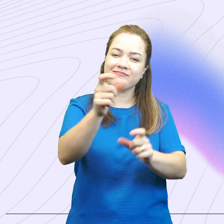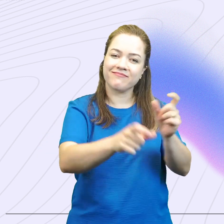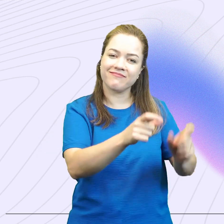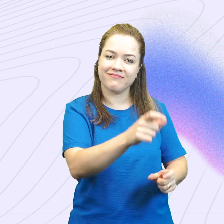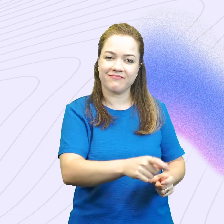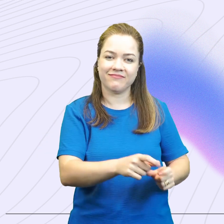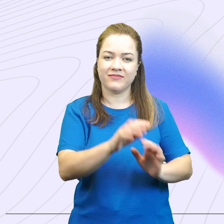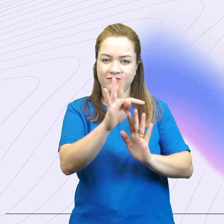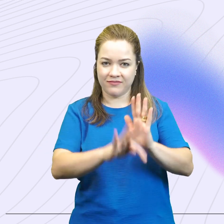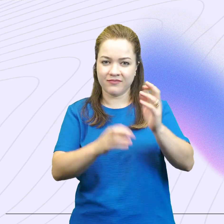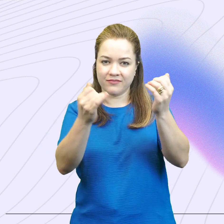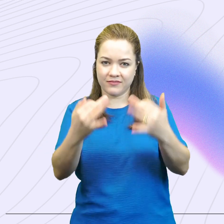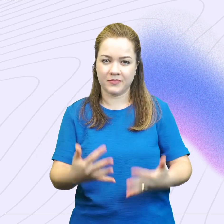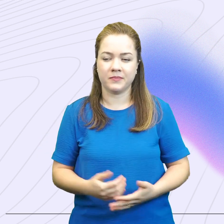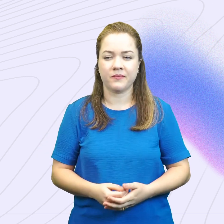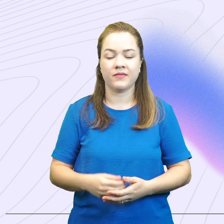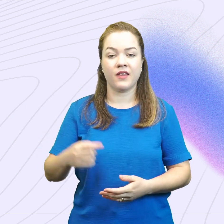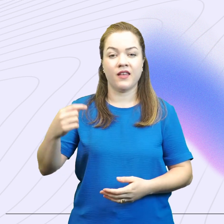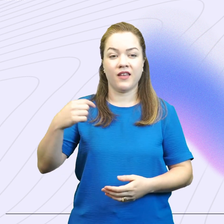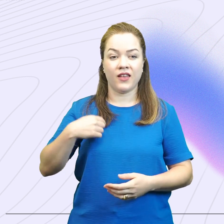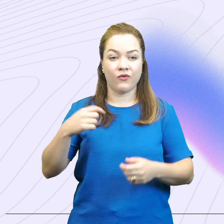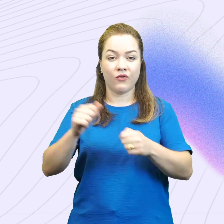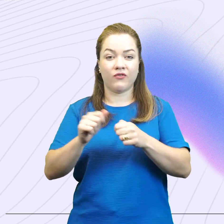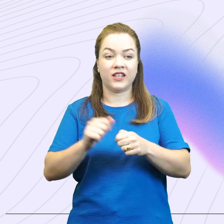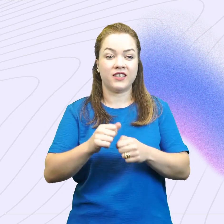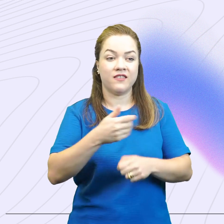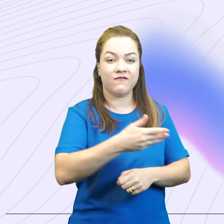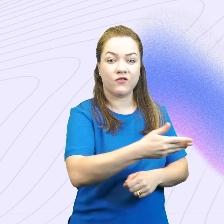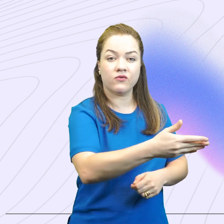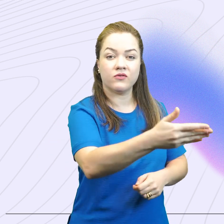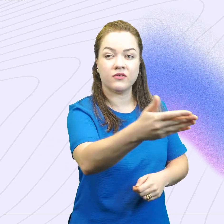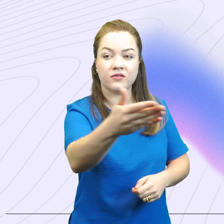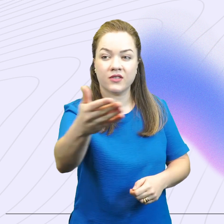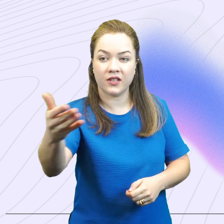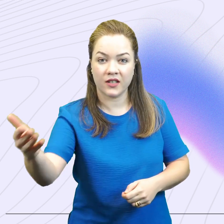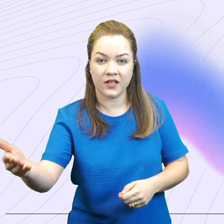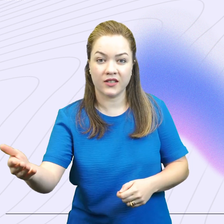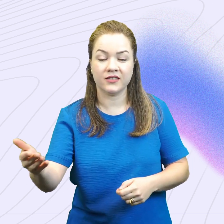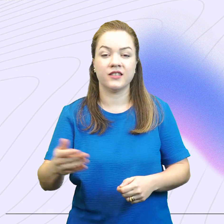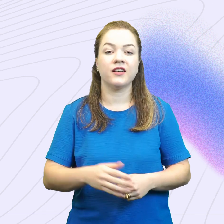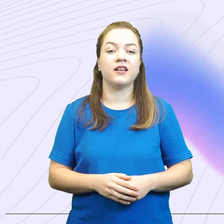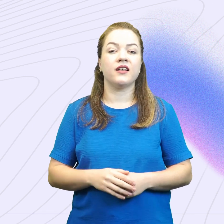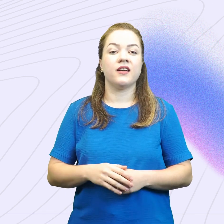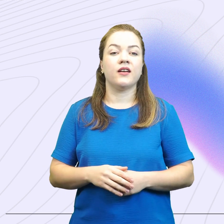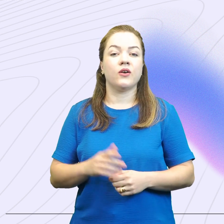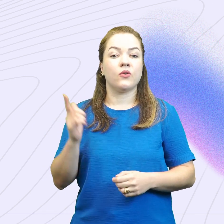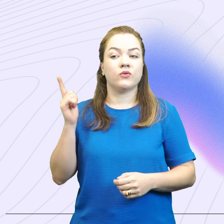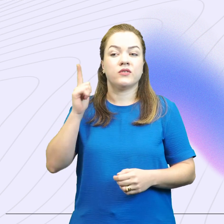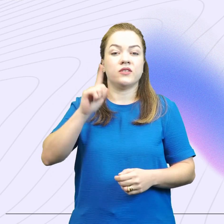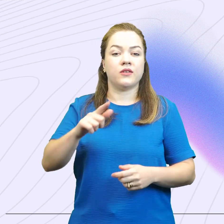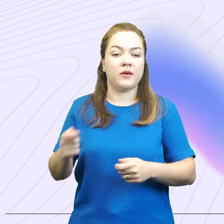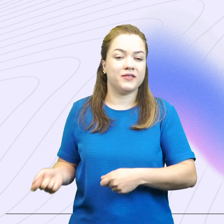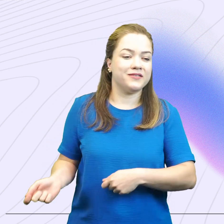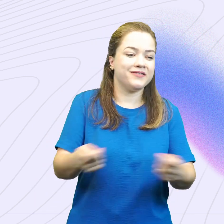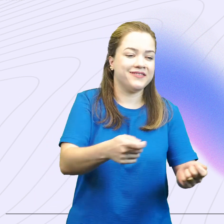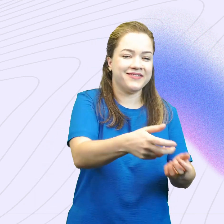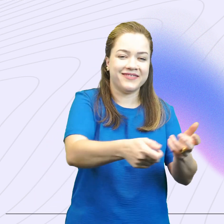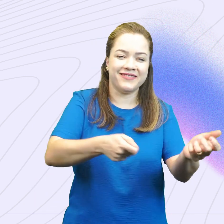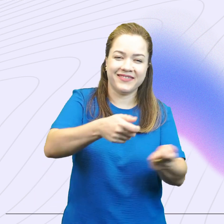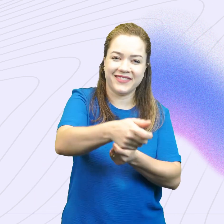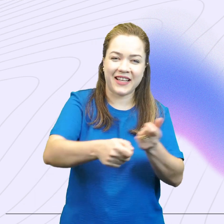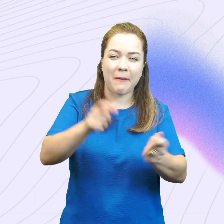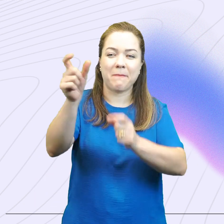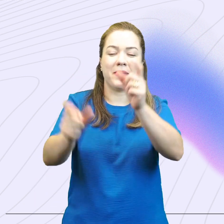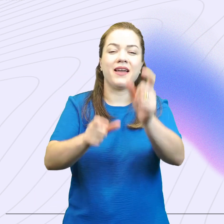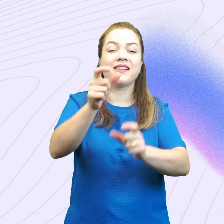fala assim: eu vos farei pescadores de homens, pescadores de gente.